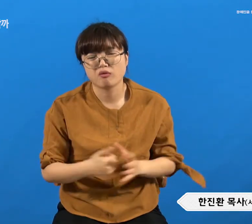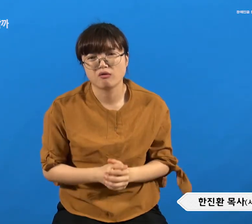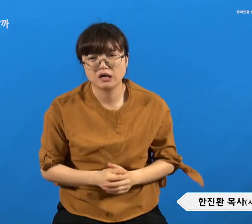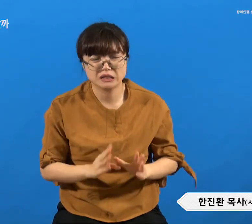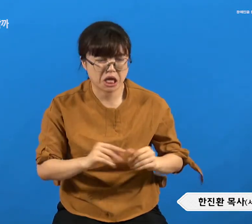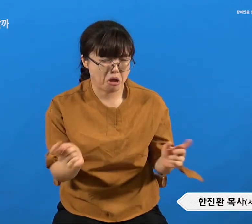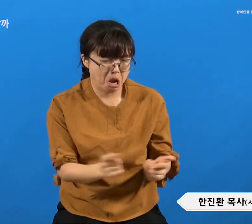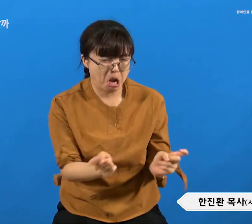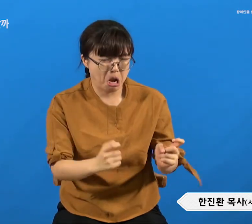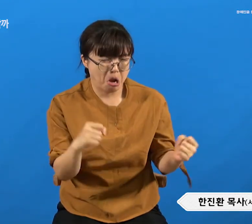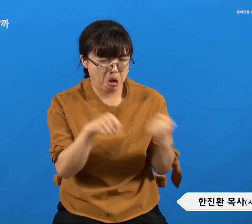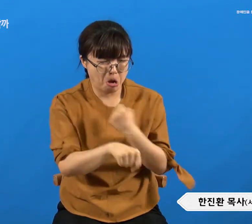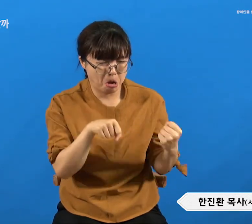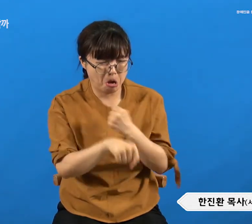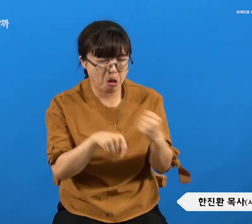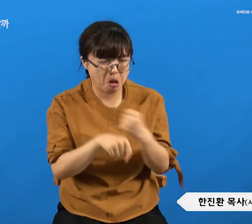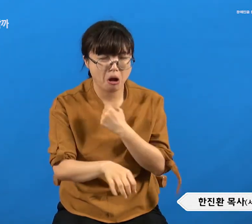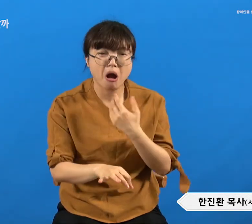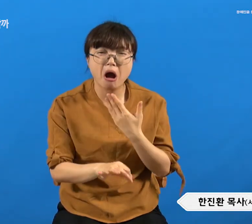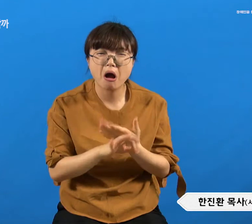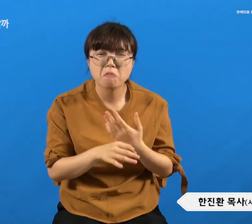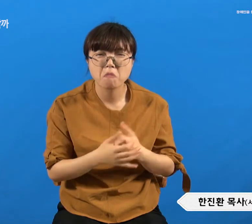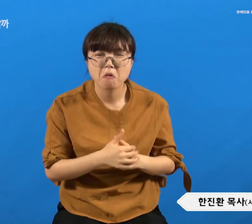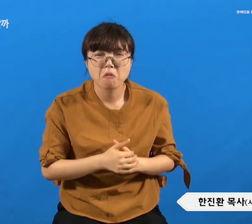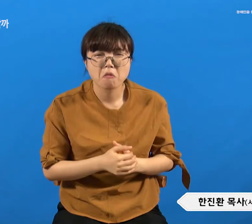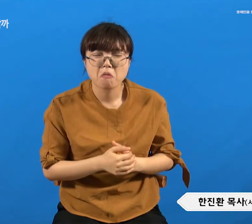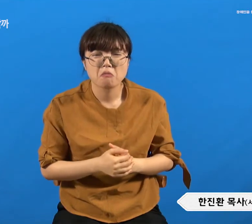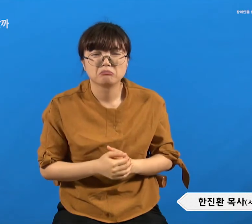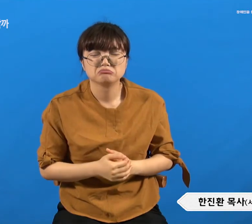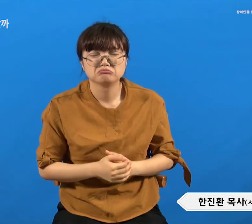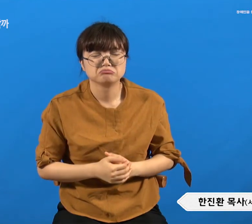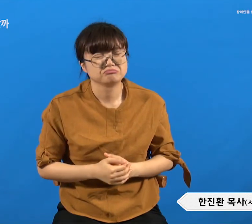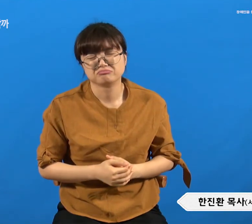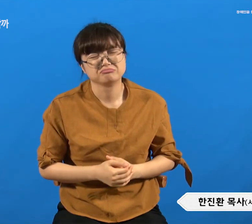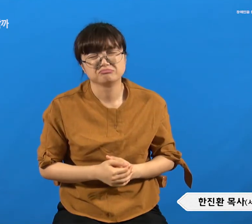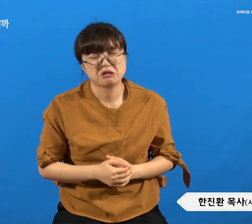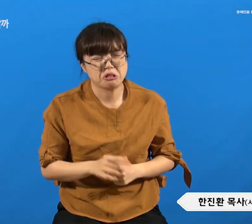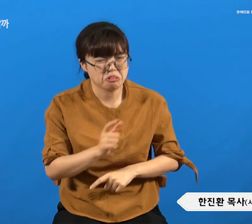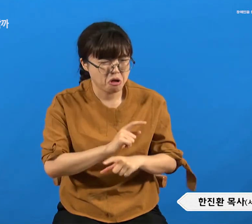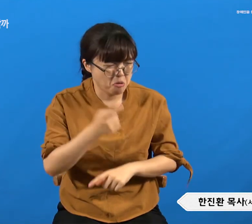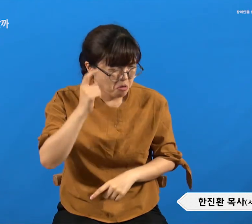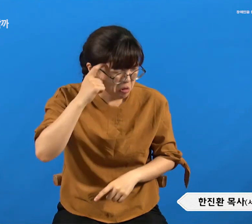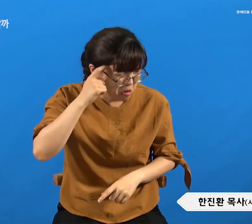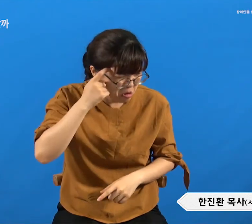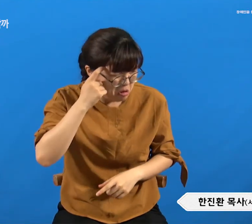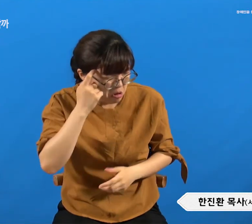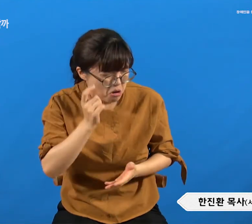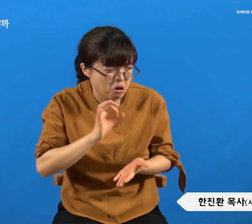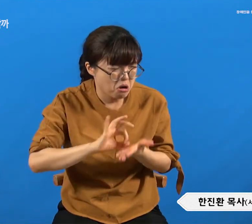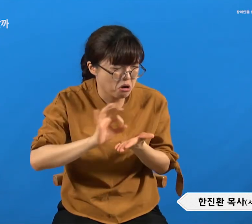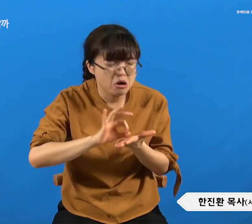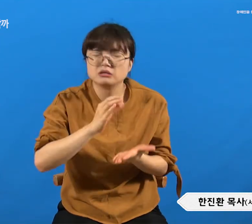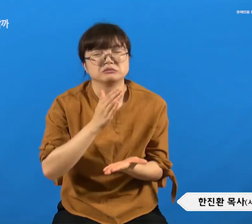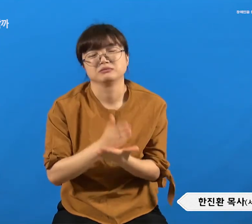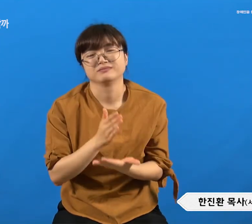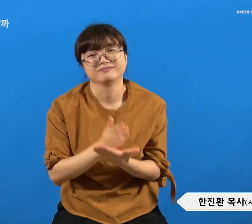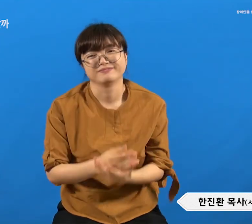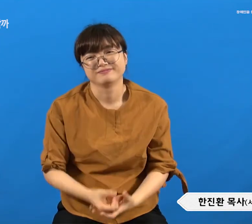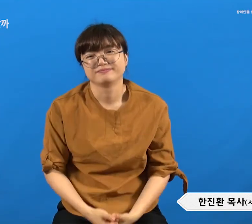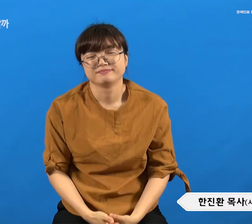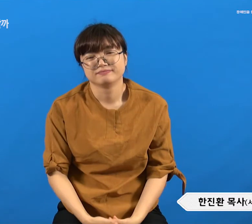땅에서 막 그러는 거 잠시 잠깐 다 지나가는 것인데 거기에 너무 목숨 매달고 그럴 필요가